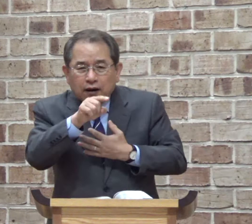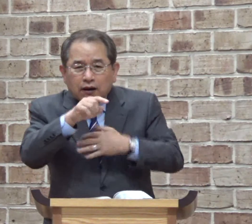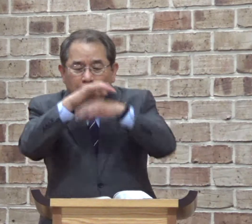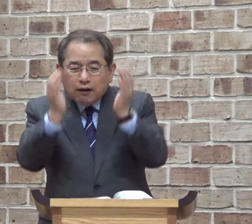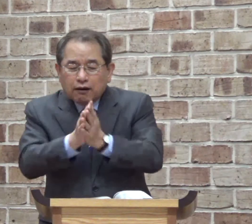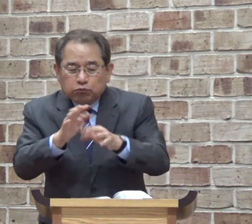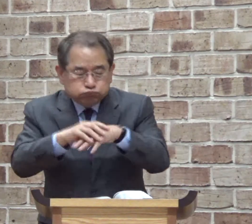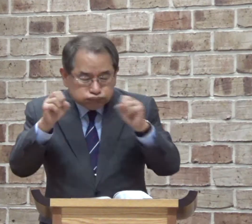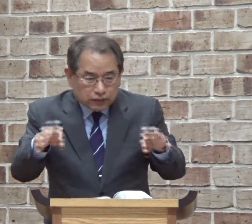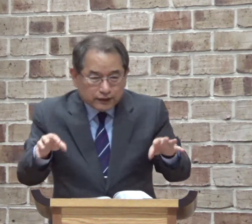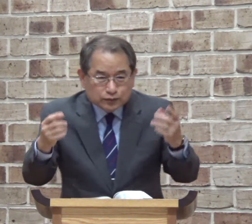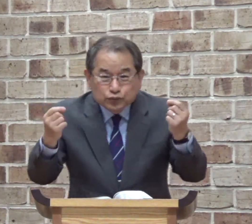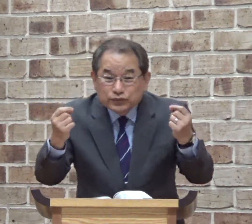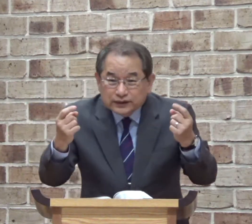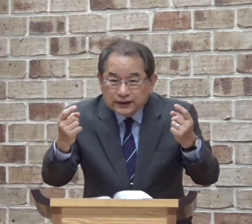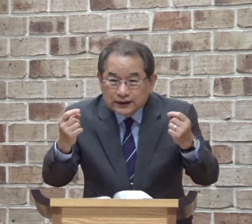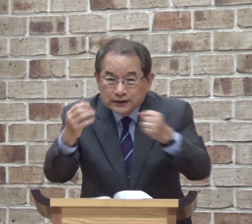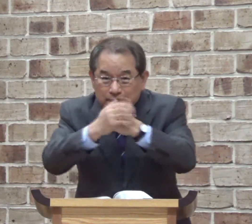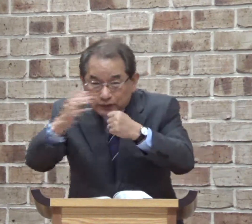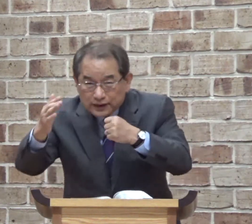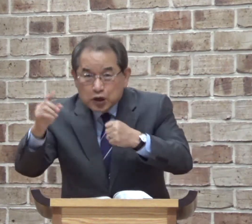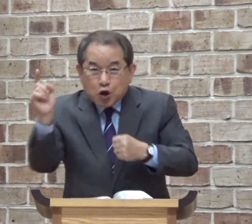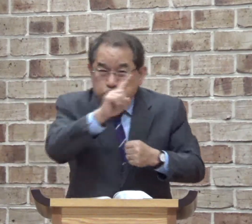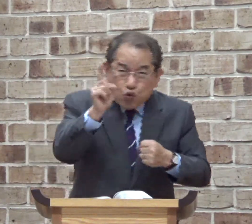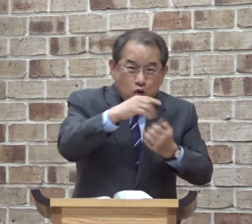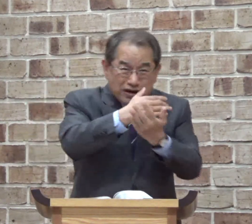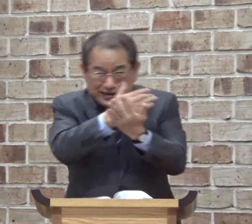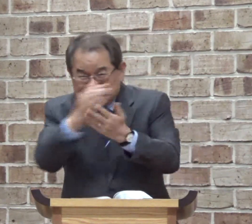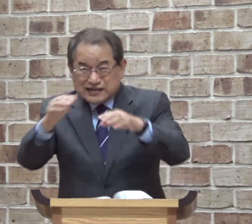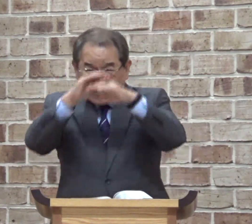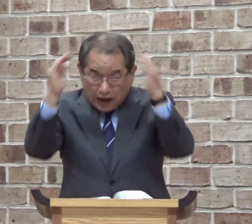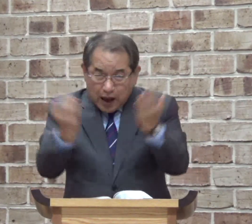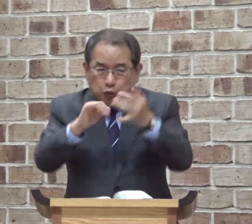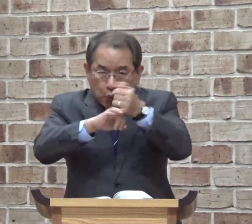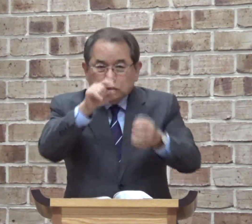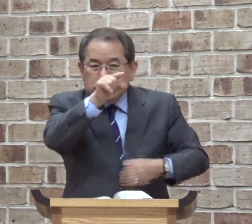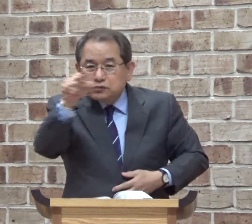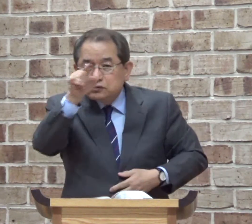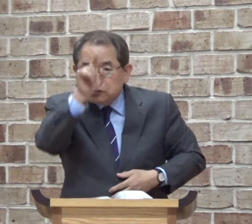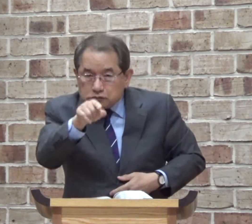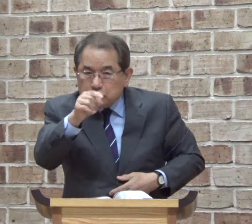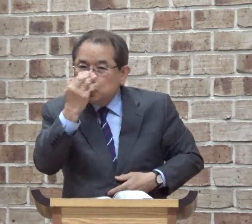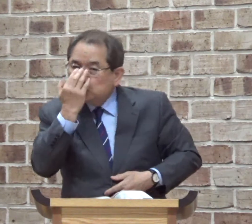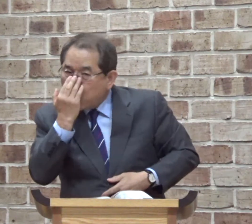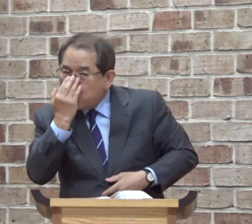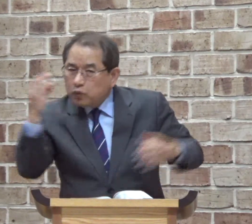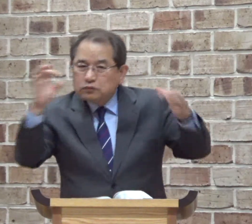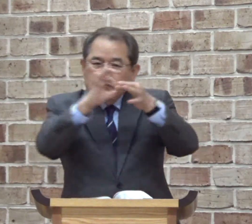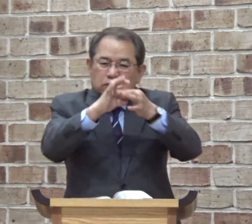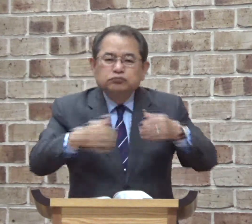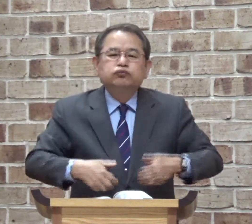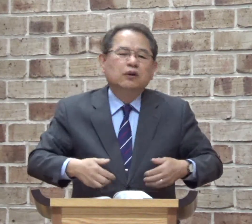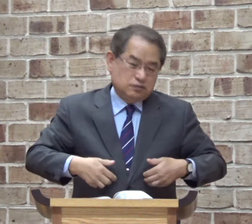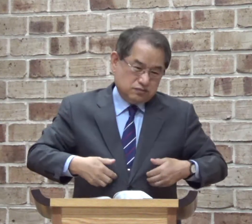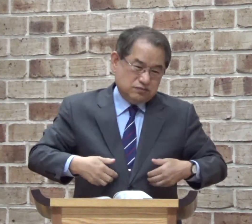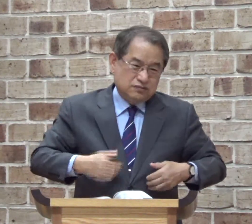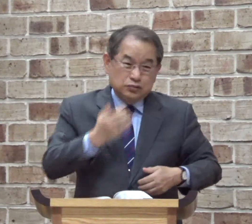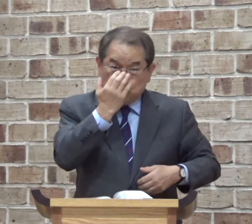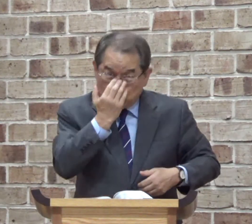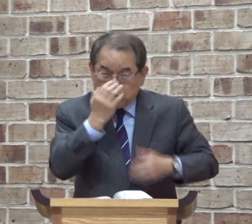영적으로 높아지고 위대한 설교가일수록 더 겸손해야 합니다. 겸손이 빠지면 그것을 이루지 못합니다.